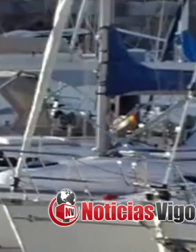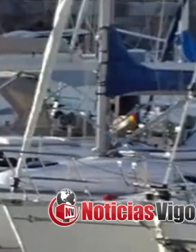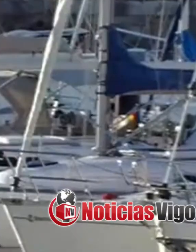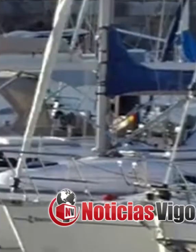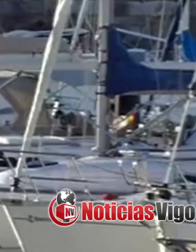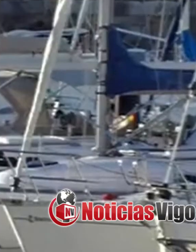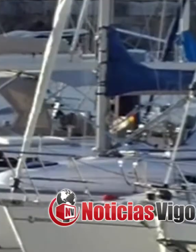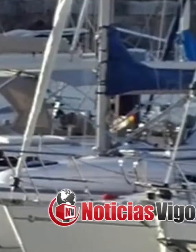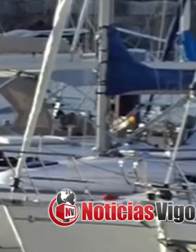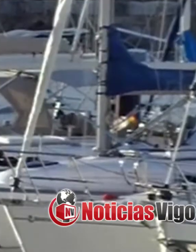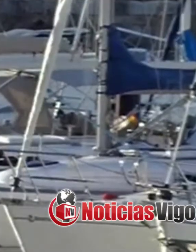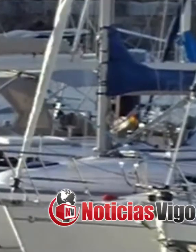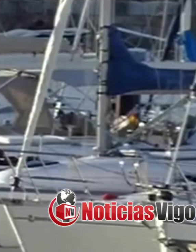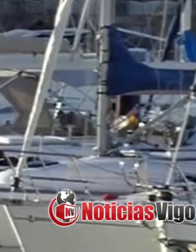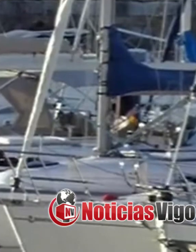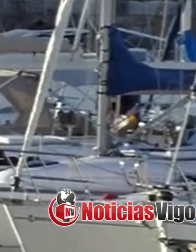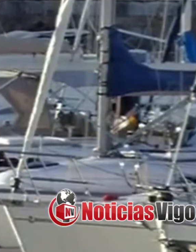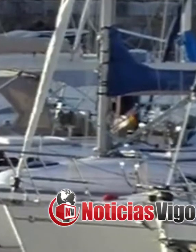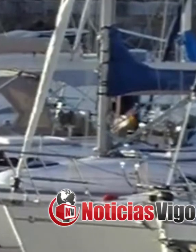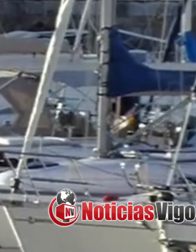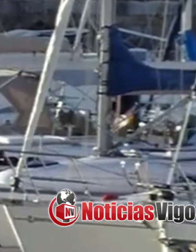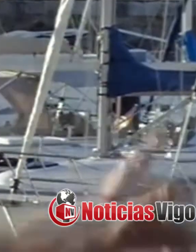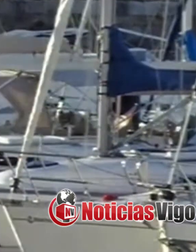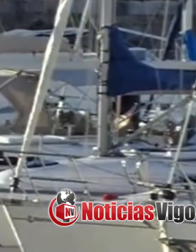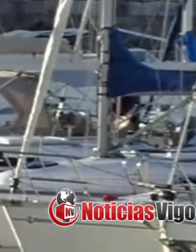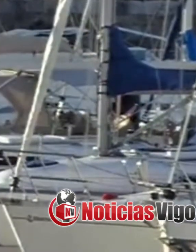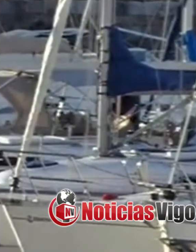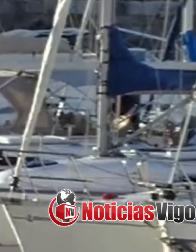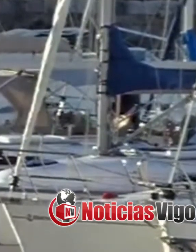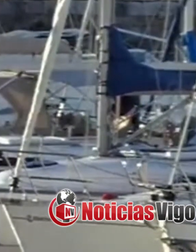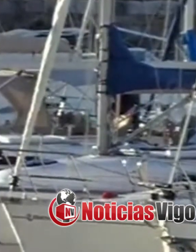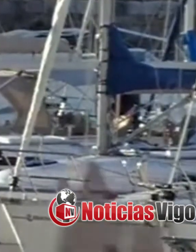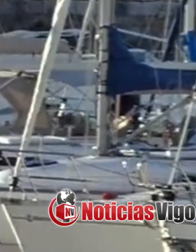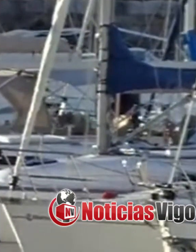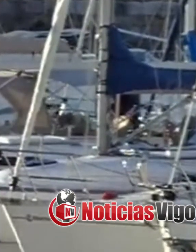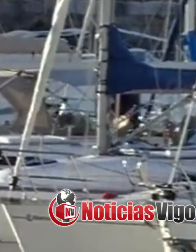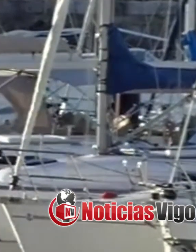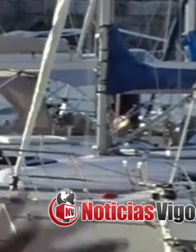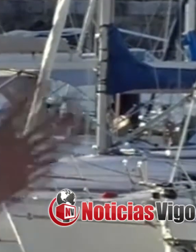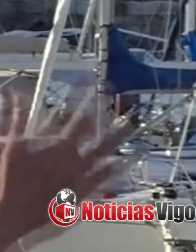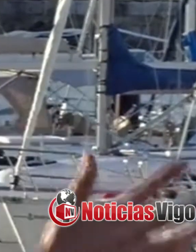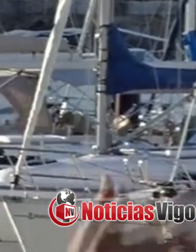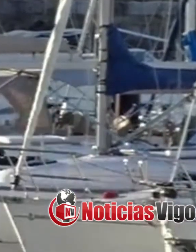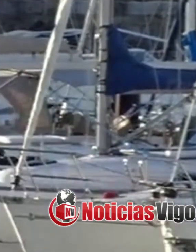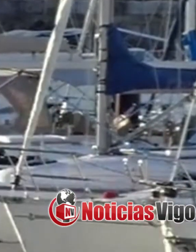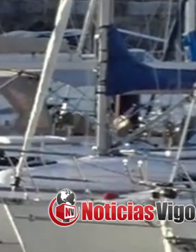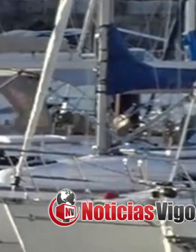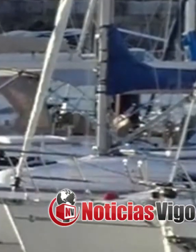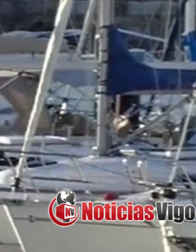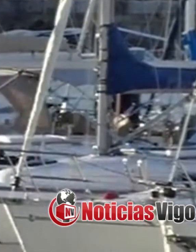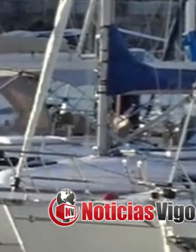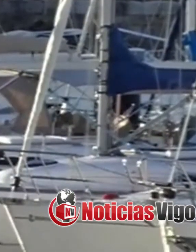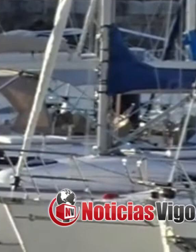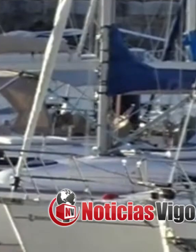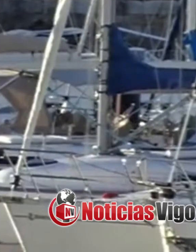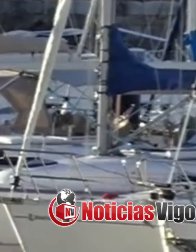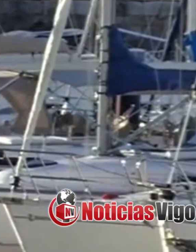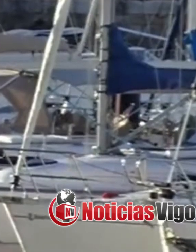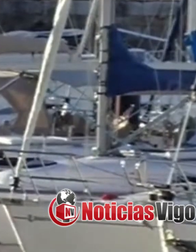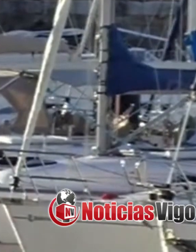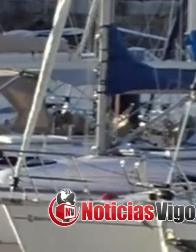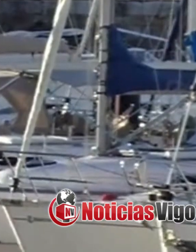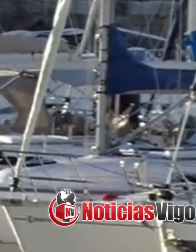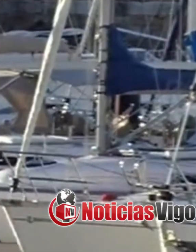non. Cando decimos que queremos traballar para construir un mundo mellor, tamén hai quen nos di